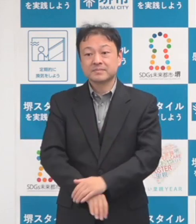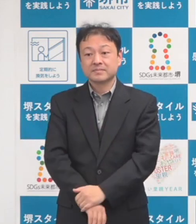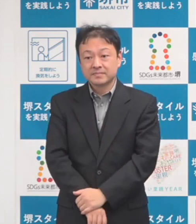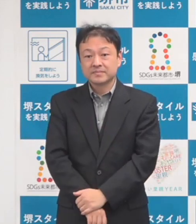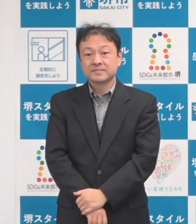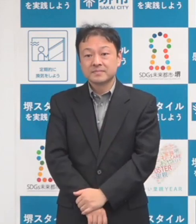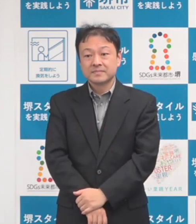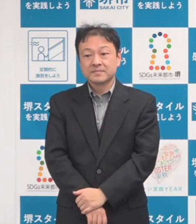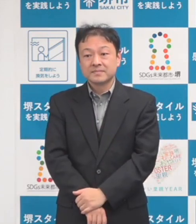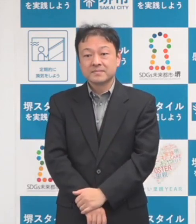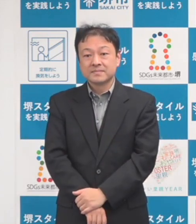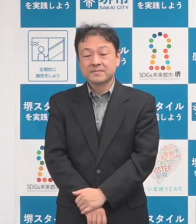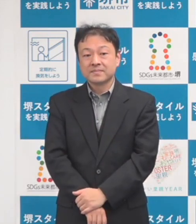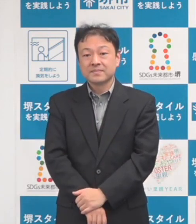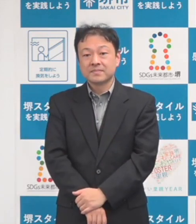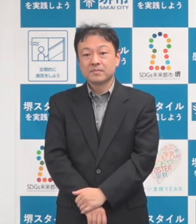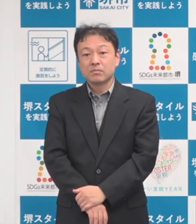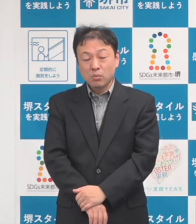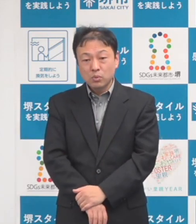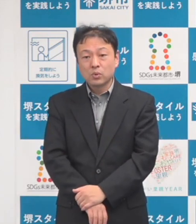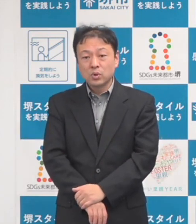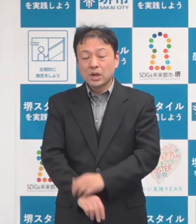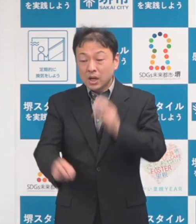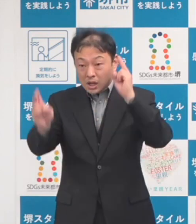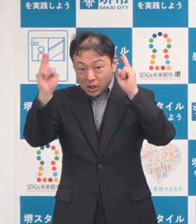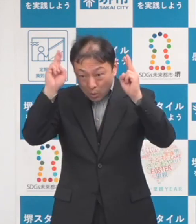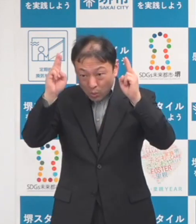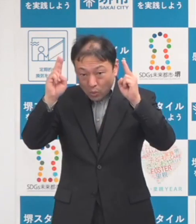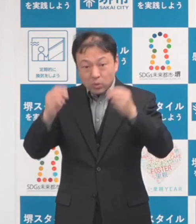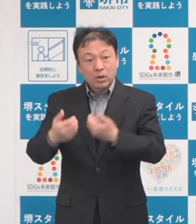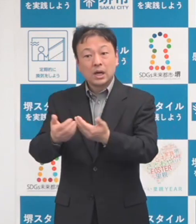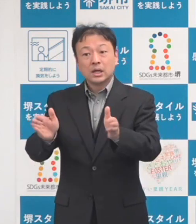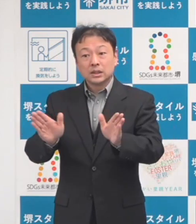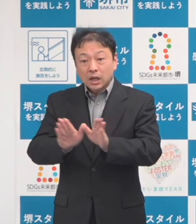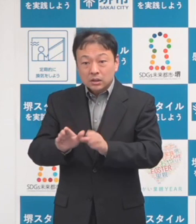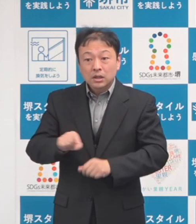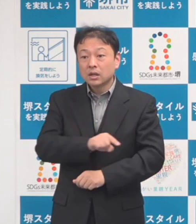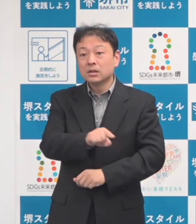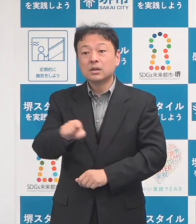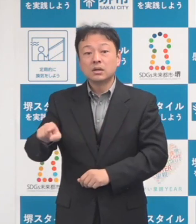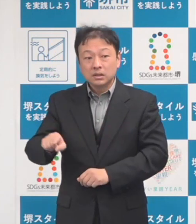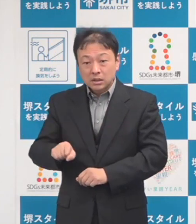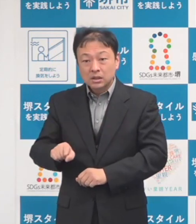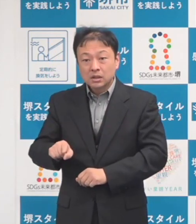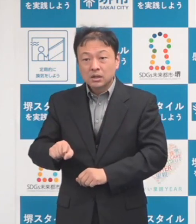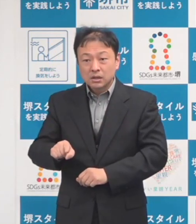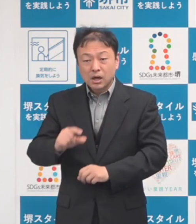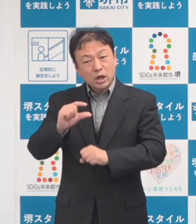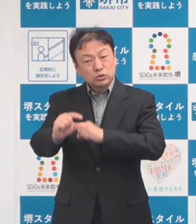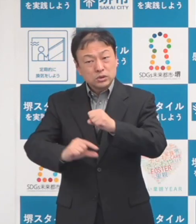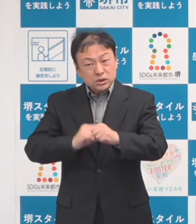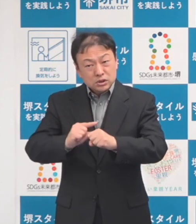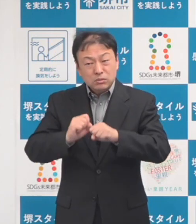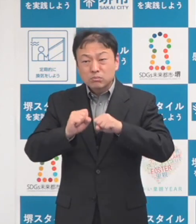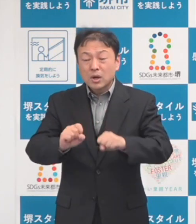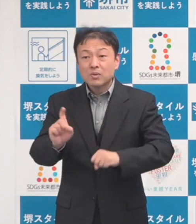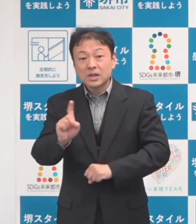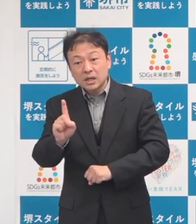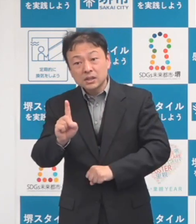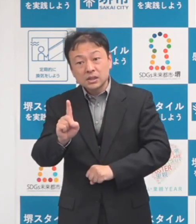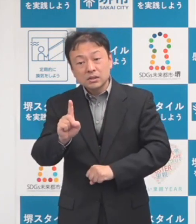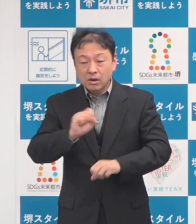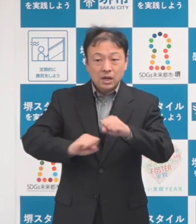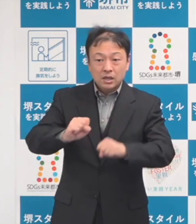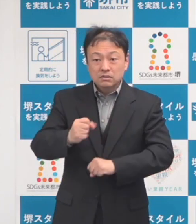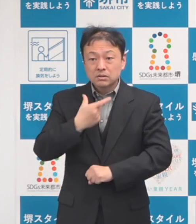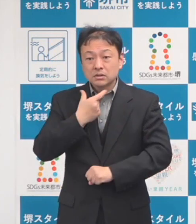が、一方で例えば企業や団体の皆様においてはまだ何をしていいかわからないと、取り組みたいけどきっ